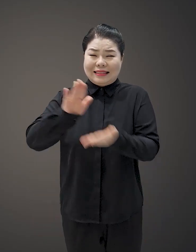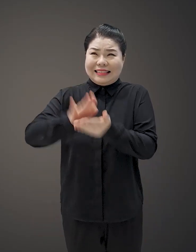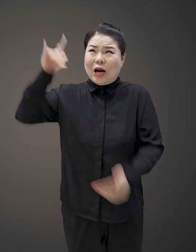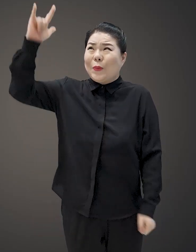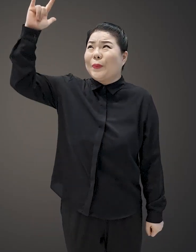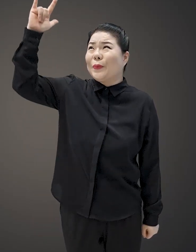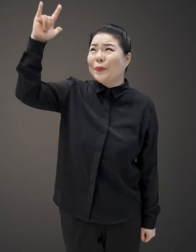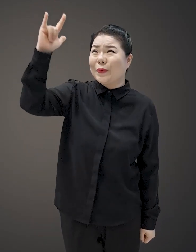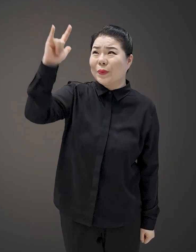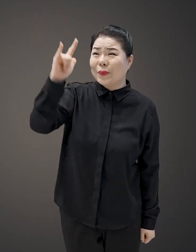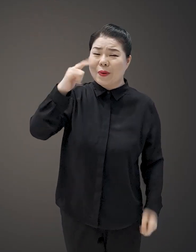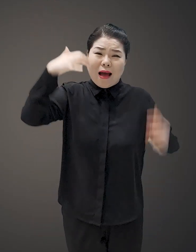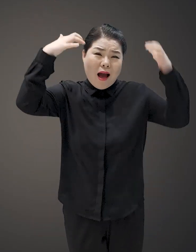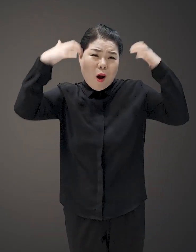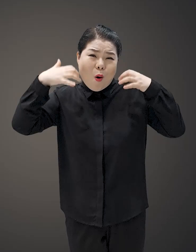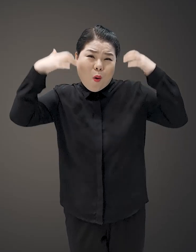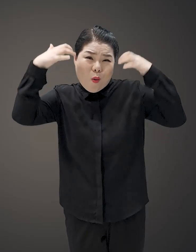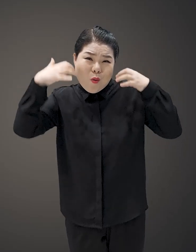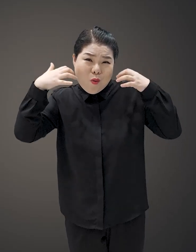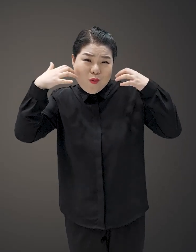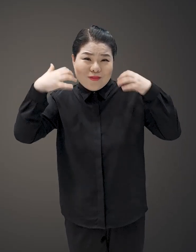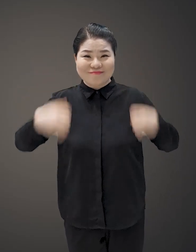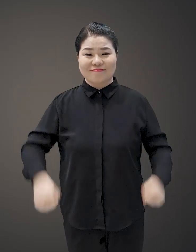뜨거운 태양이 내리쬐는 여름.